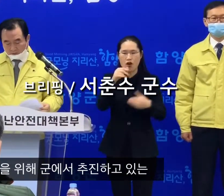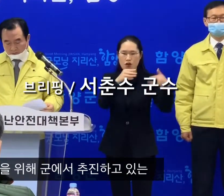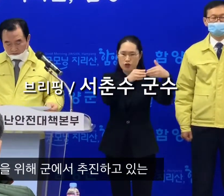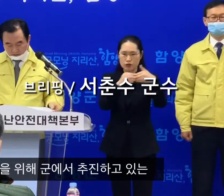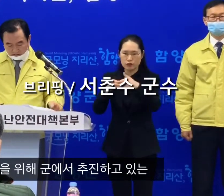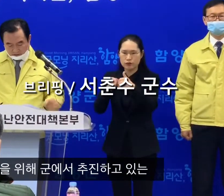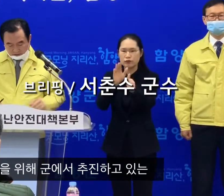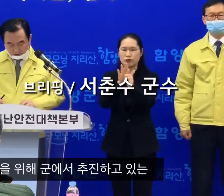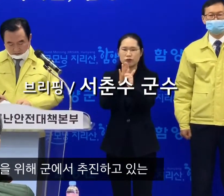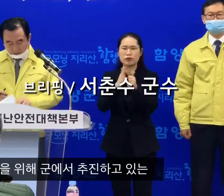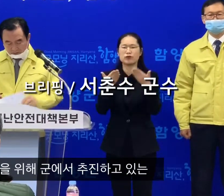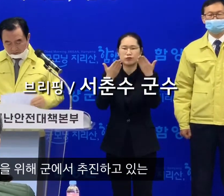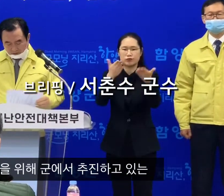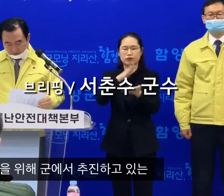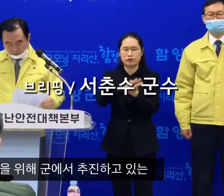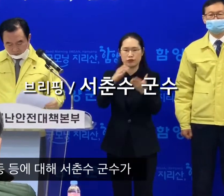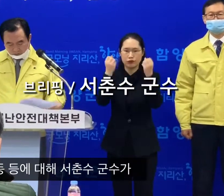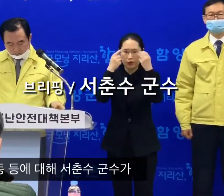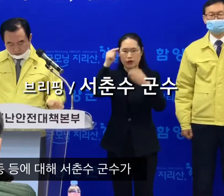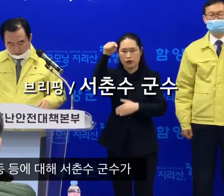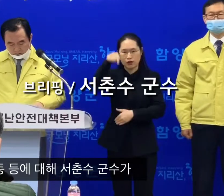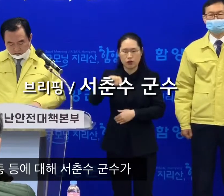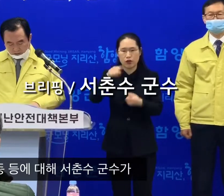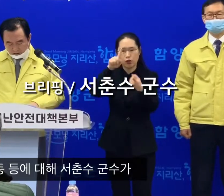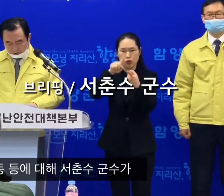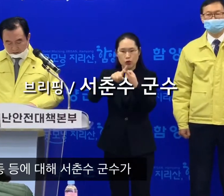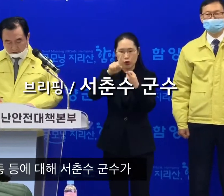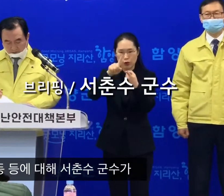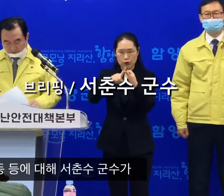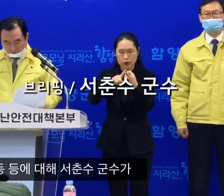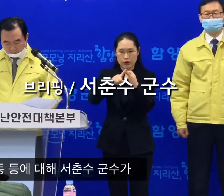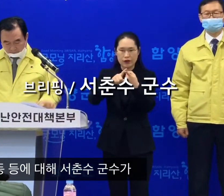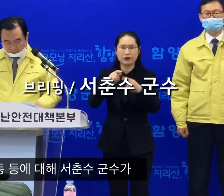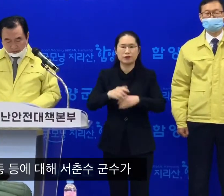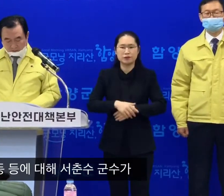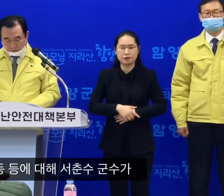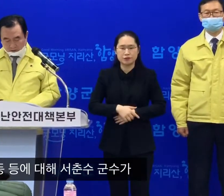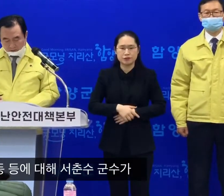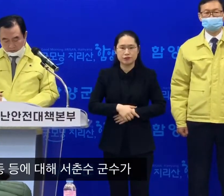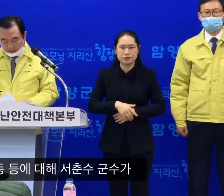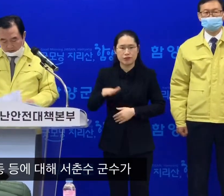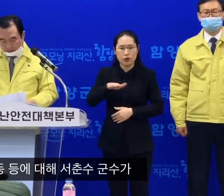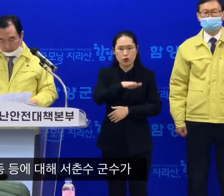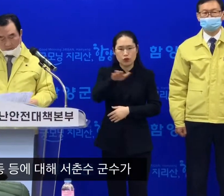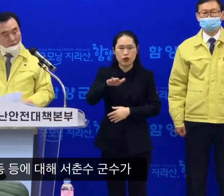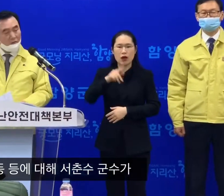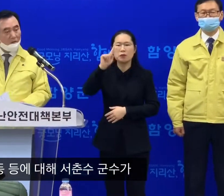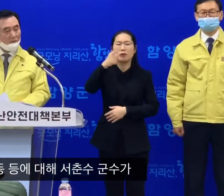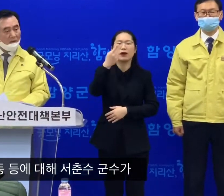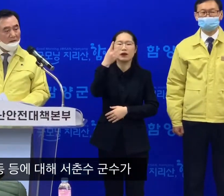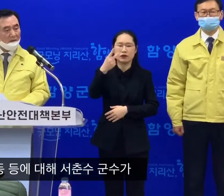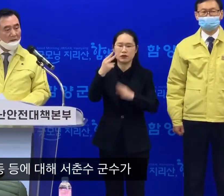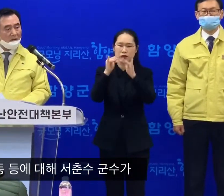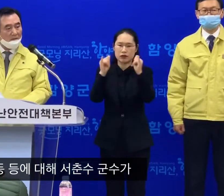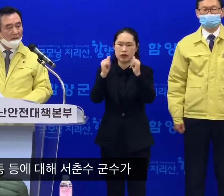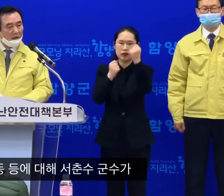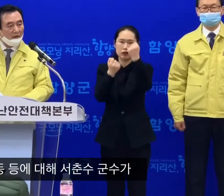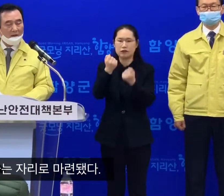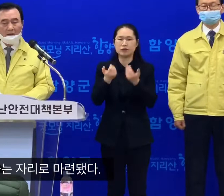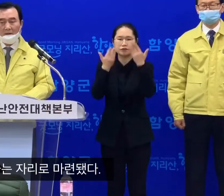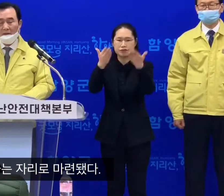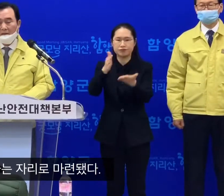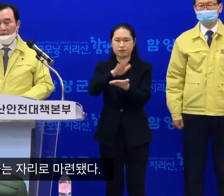같고 그다음에 신천지 교인에 대해서는 우리가 지금 102명으로 말씀을